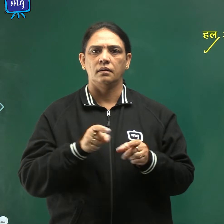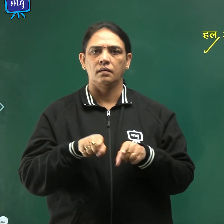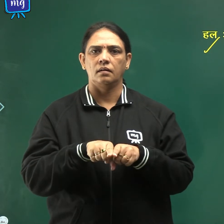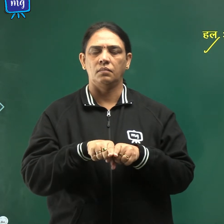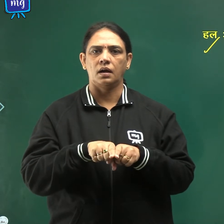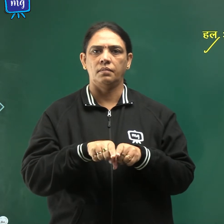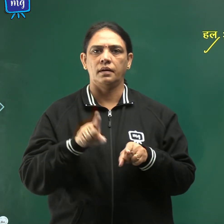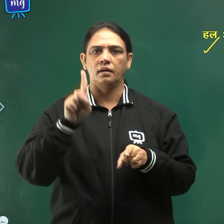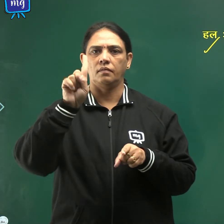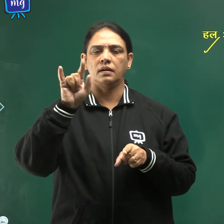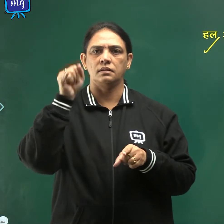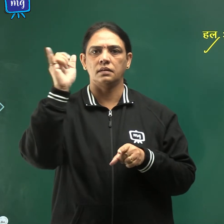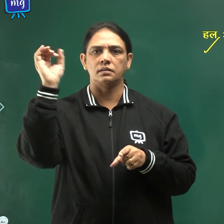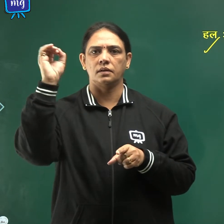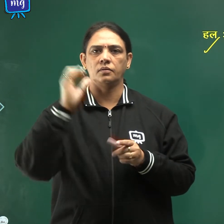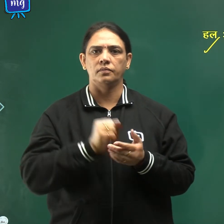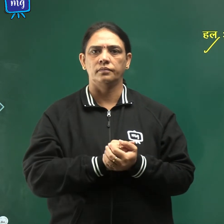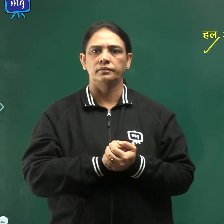बराबर 160,